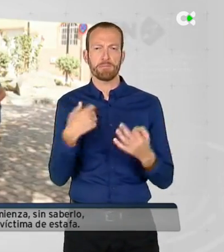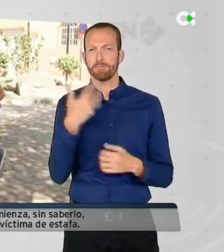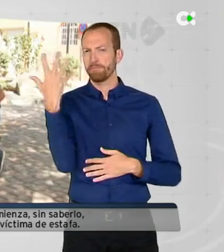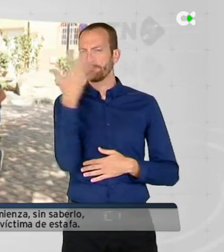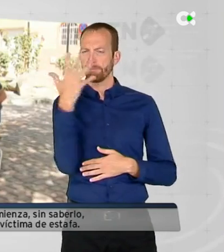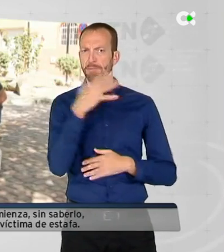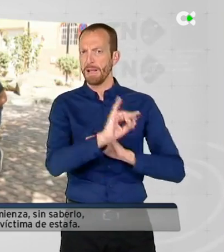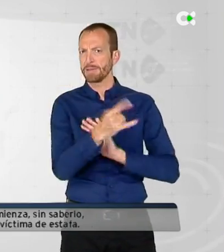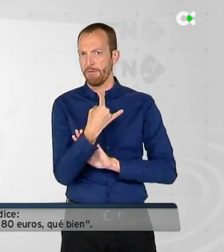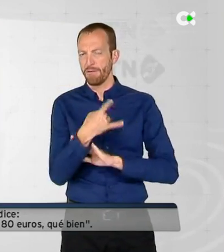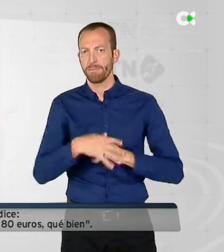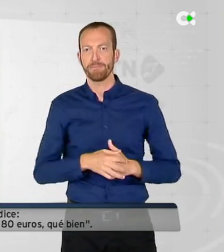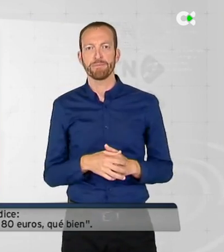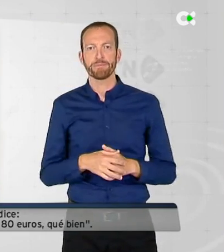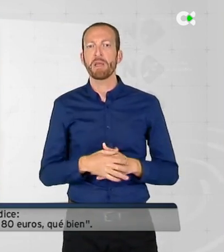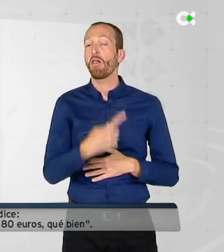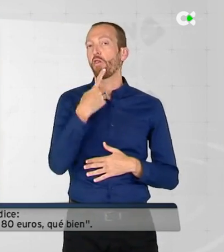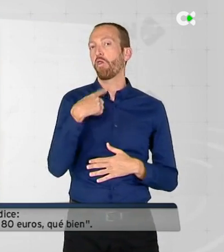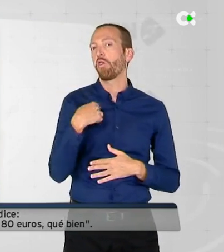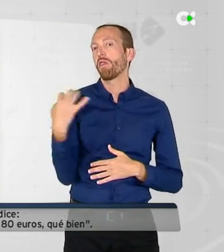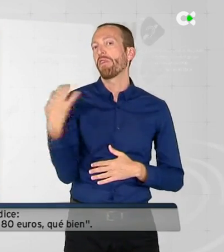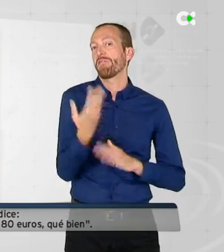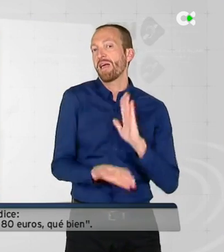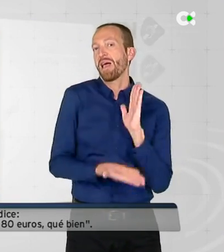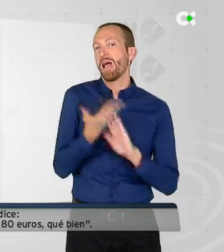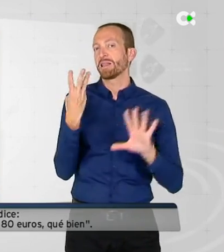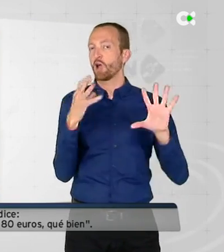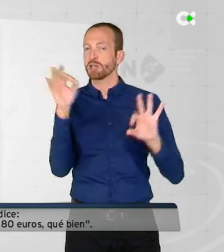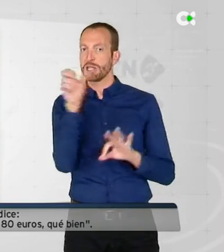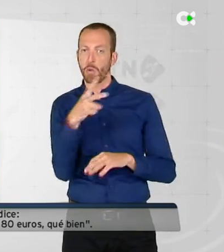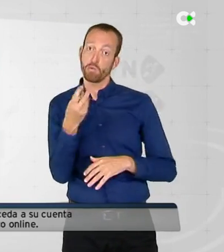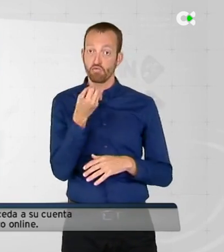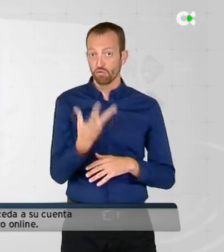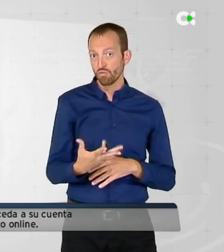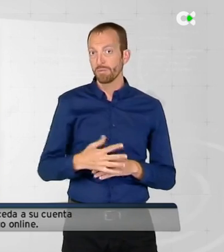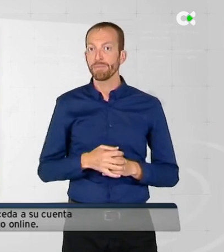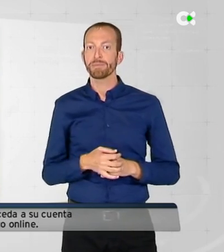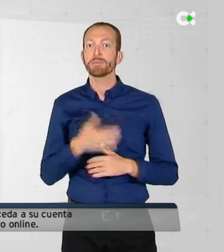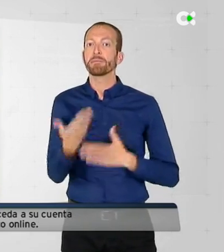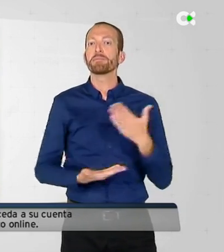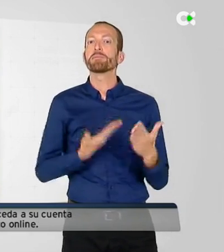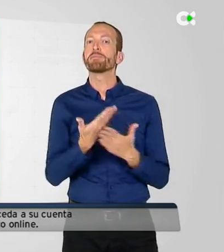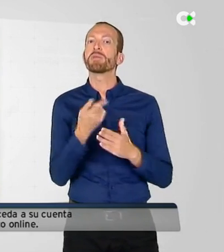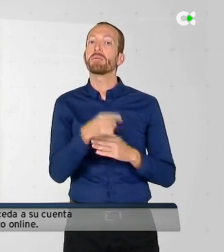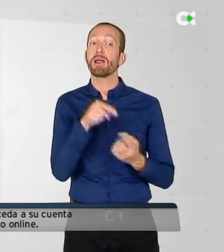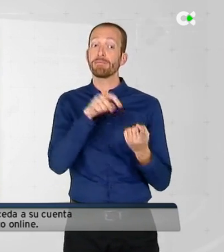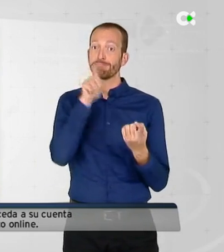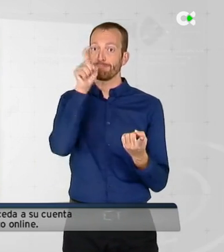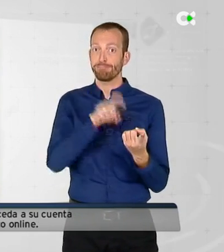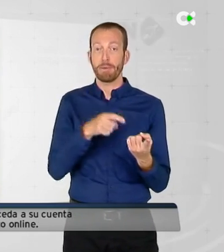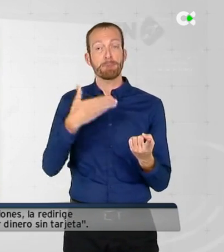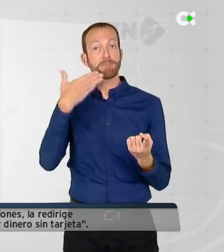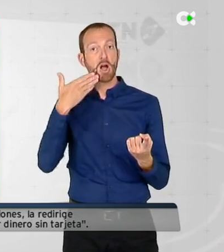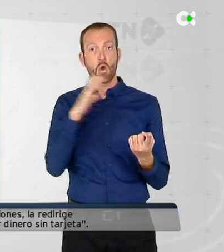en víctima de estafa. Me dice, mira, el alta solo te sale 80 euros, qué bien. Y le pide que acceda a su cuenta de banco online.